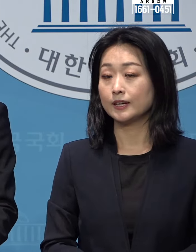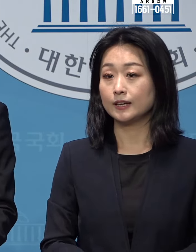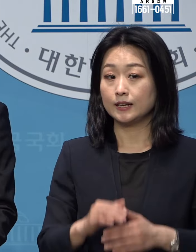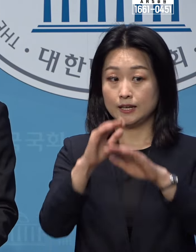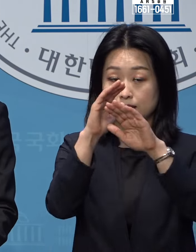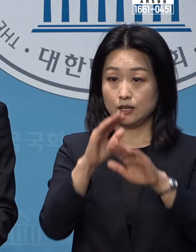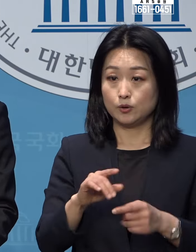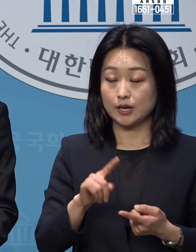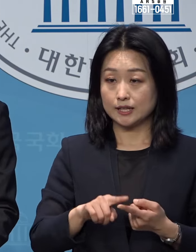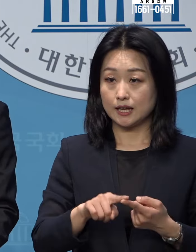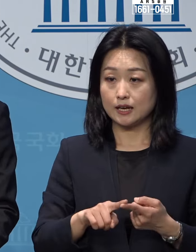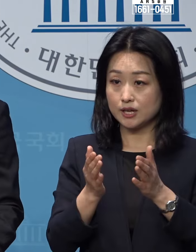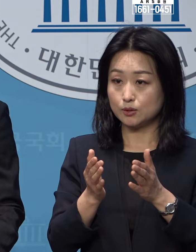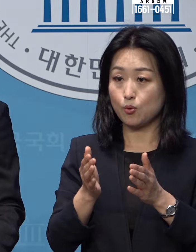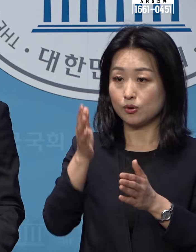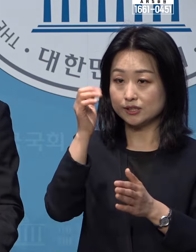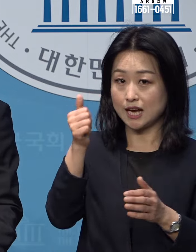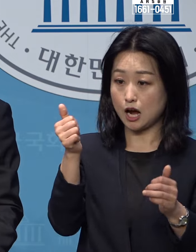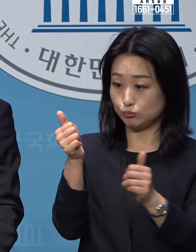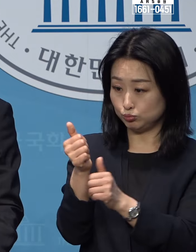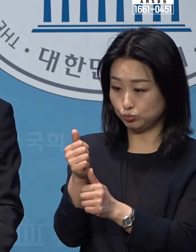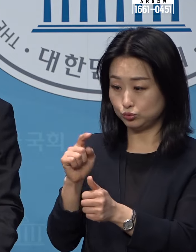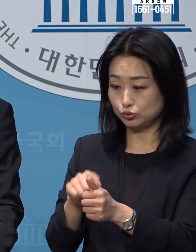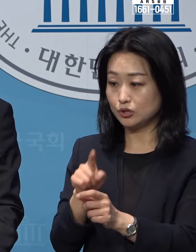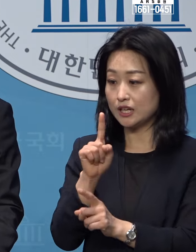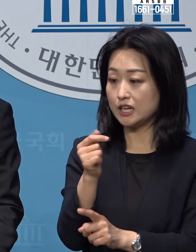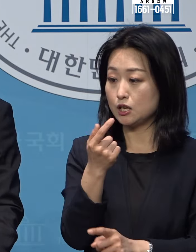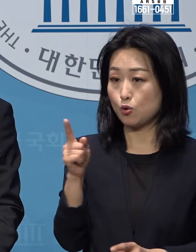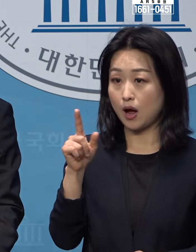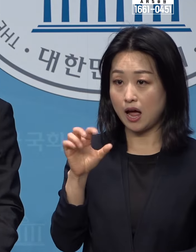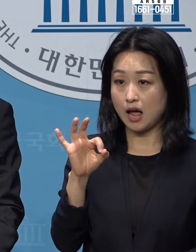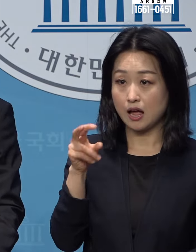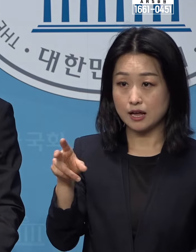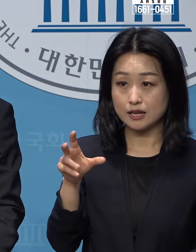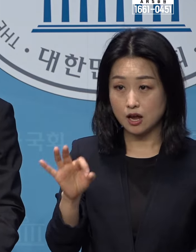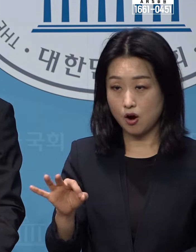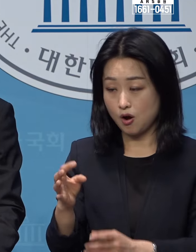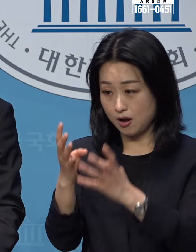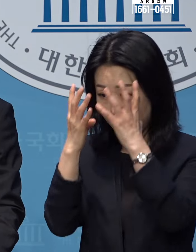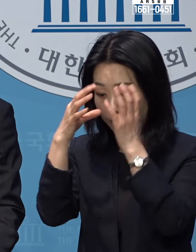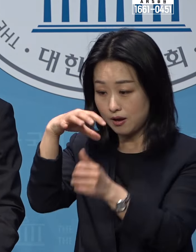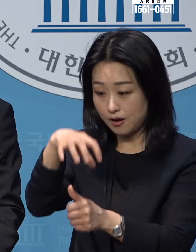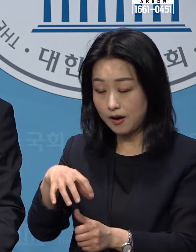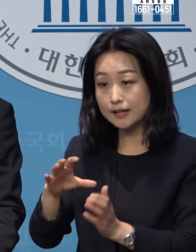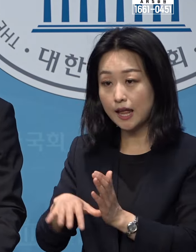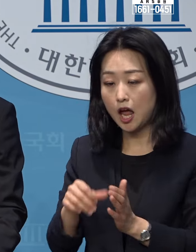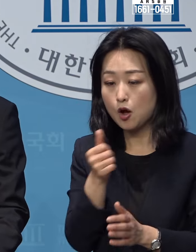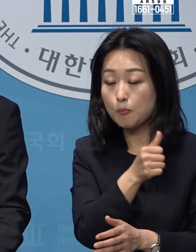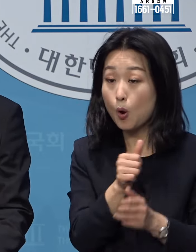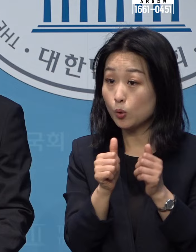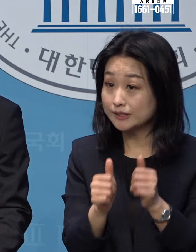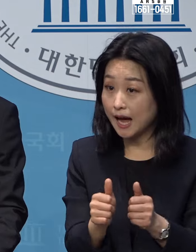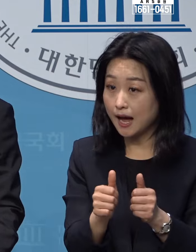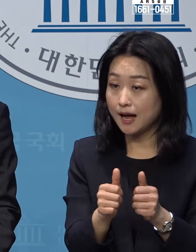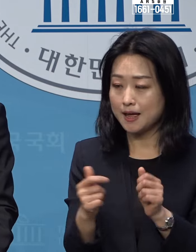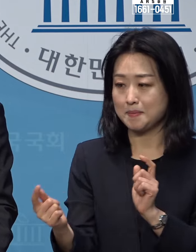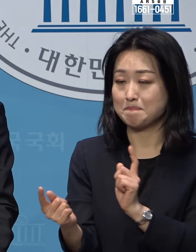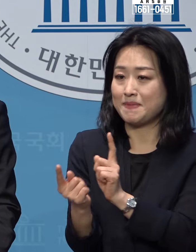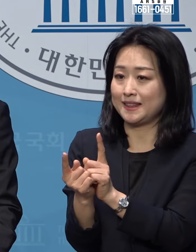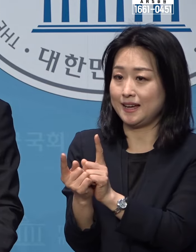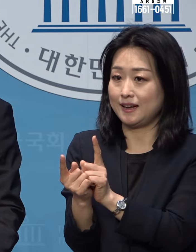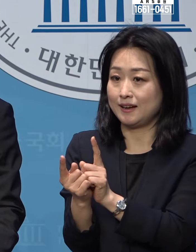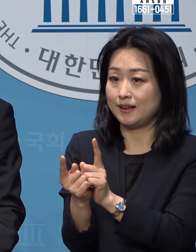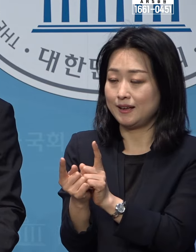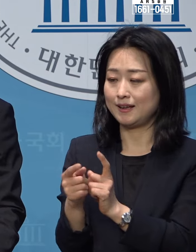관련하여 전 경기부지사 이화영이 공개한 옥중 서신에는 고위직 검사 출신 변호사가 이화영에게